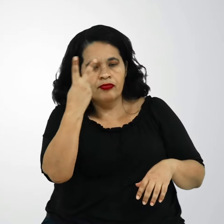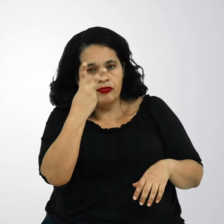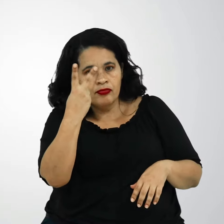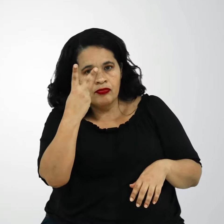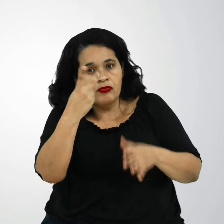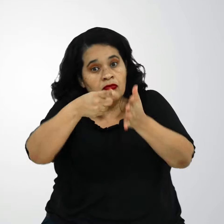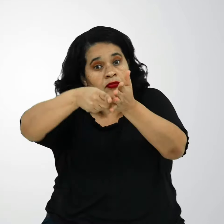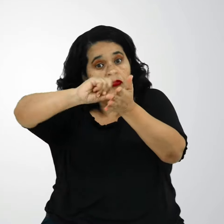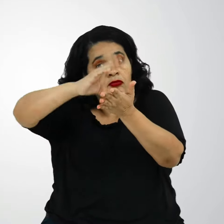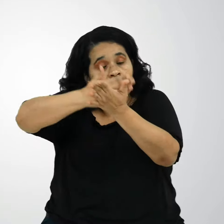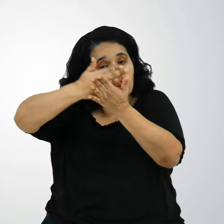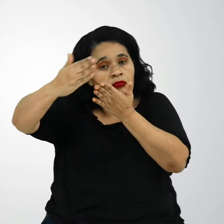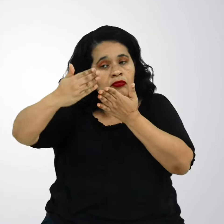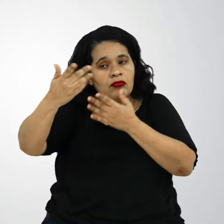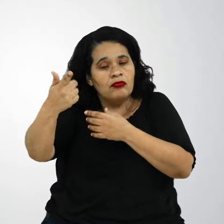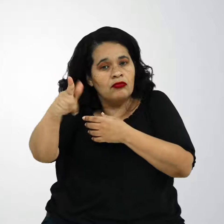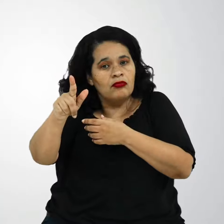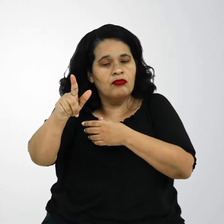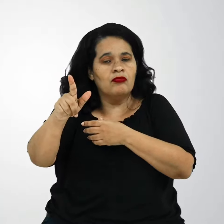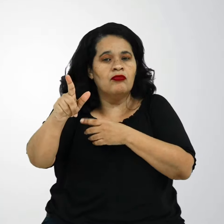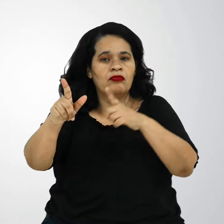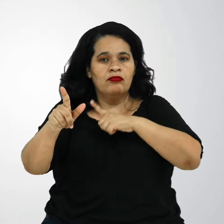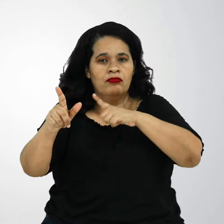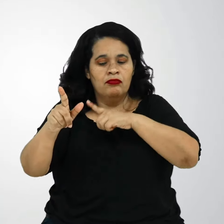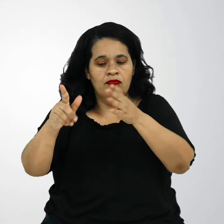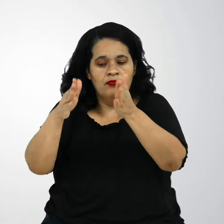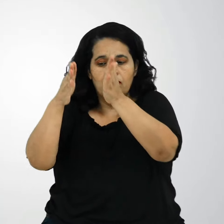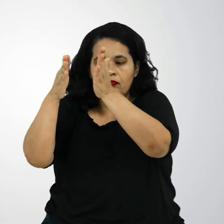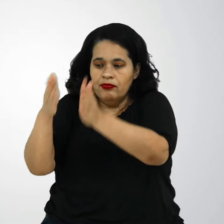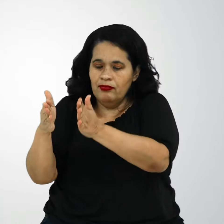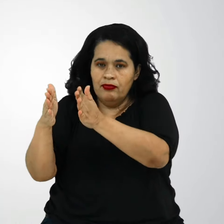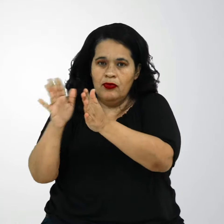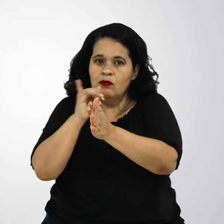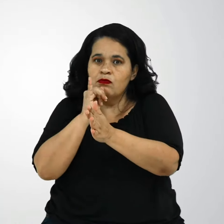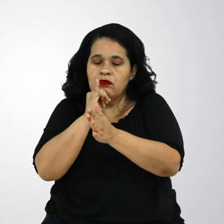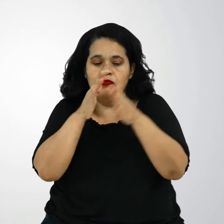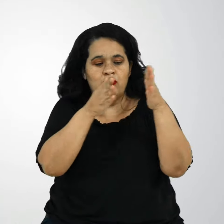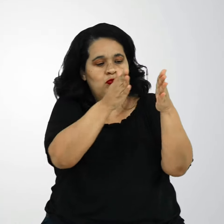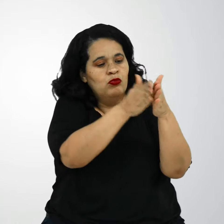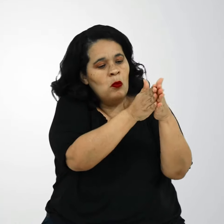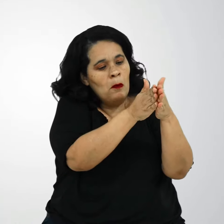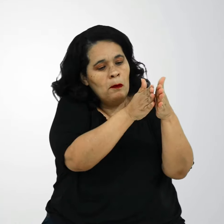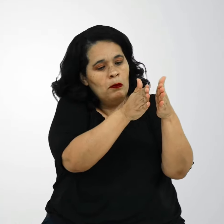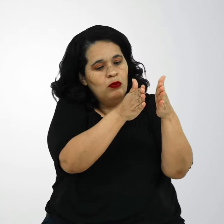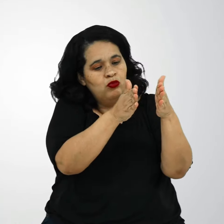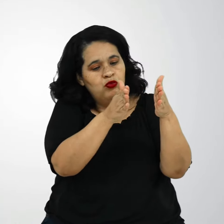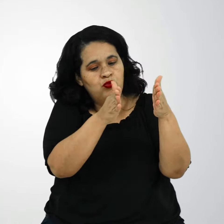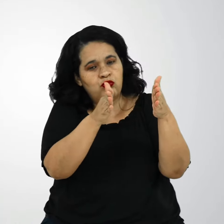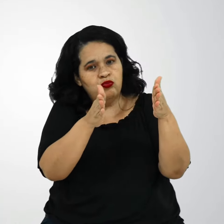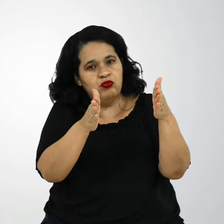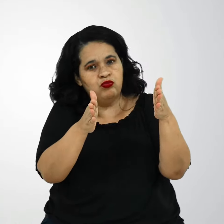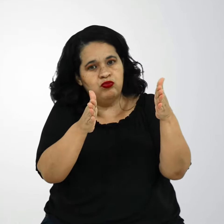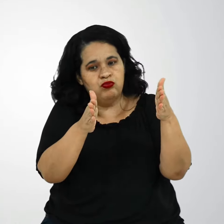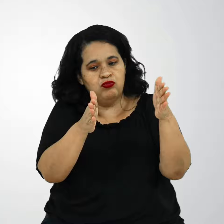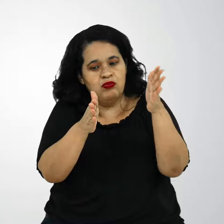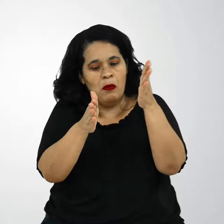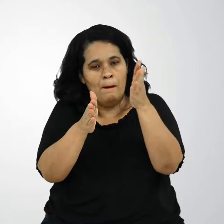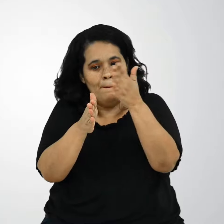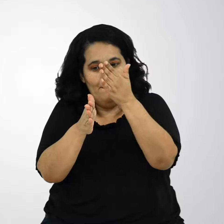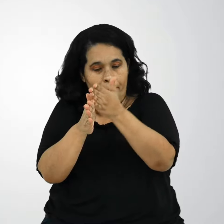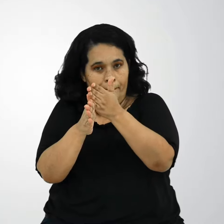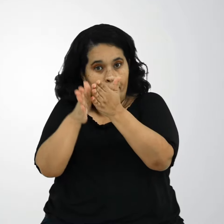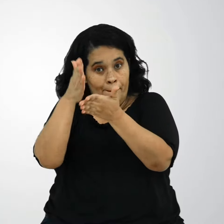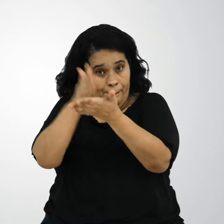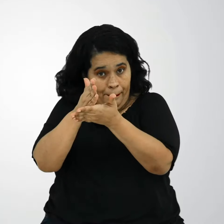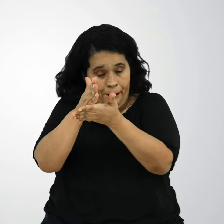de começar a última... Tem um espaço. Tem um espaço. Pausa aqui, para de contar. Aí tem o espaço para entrar os